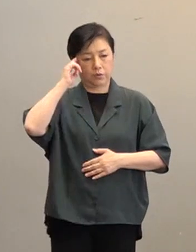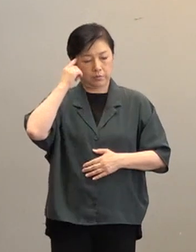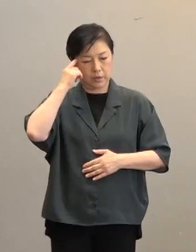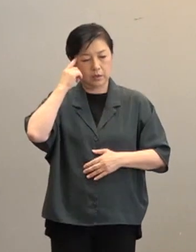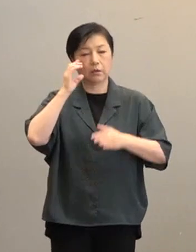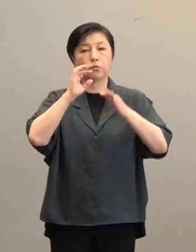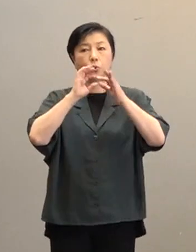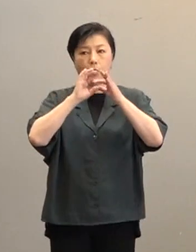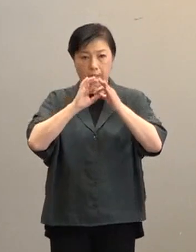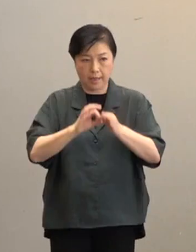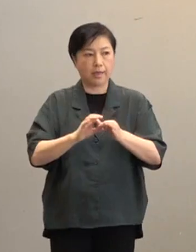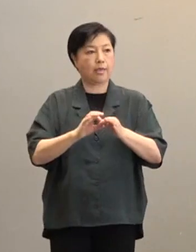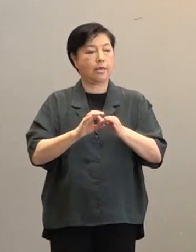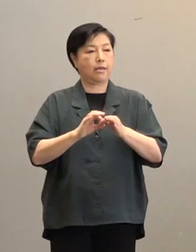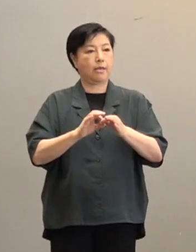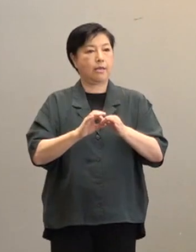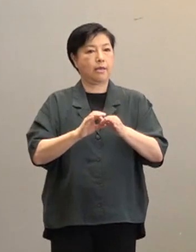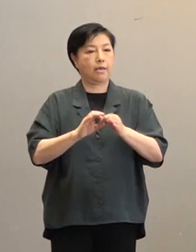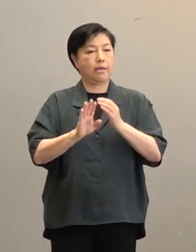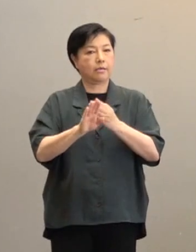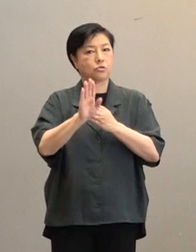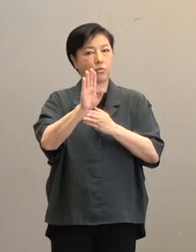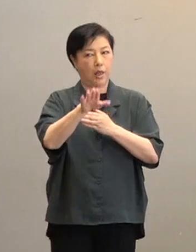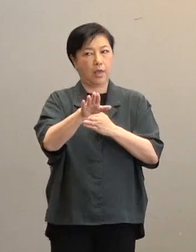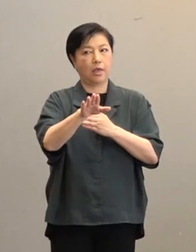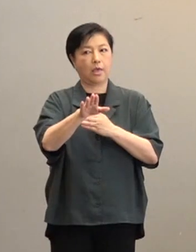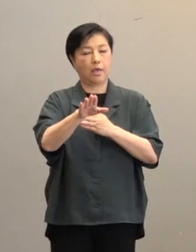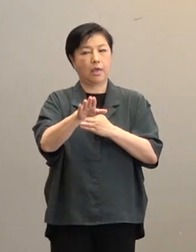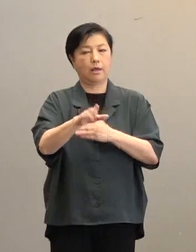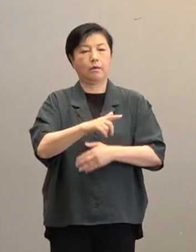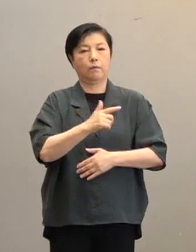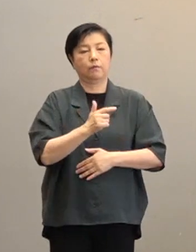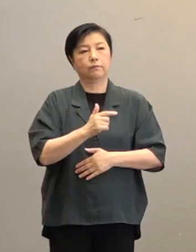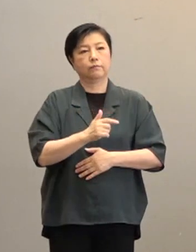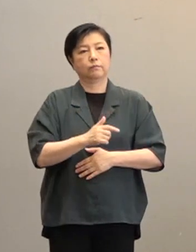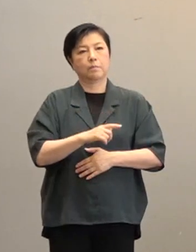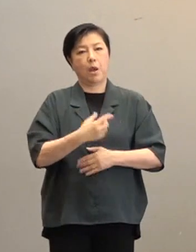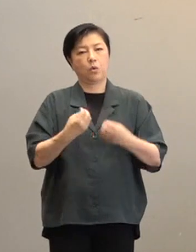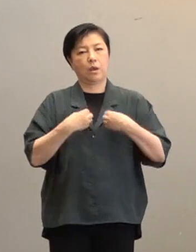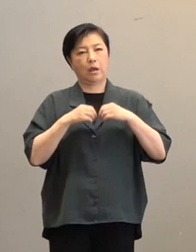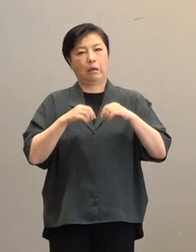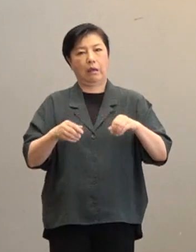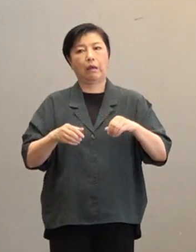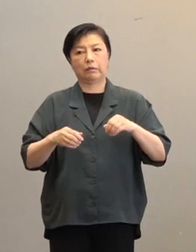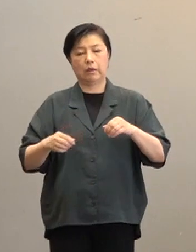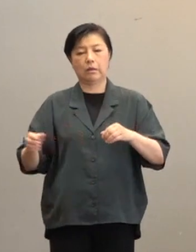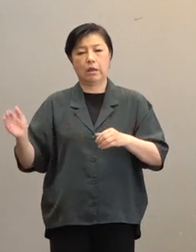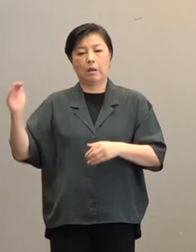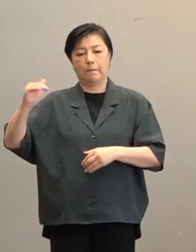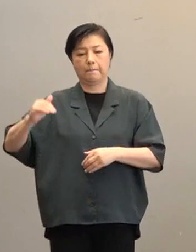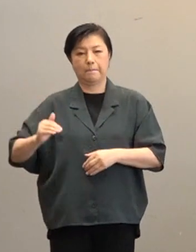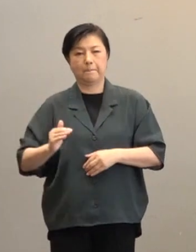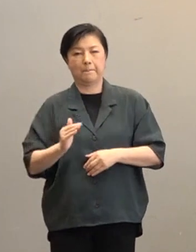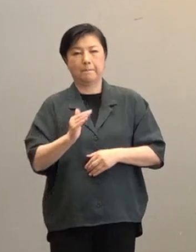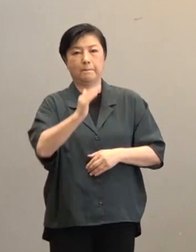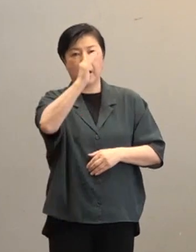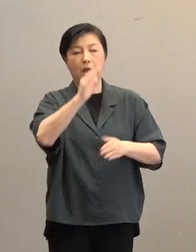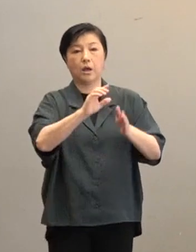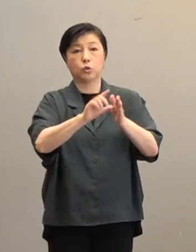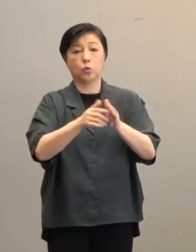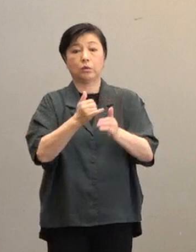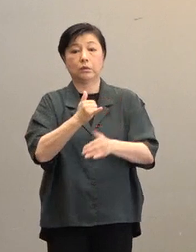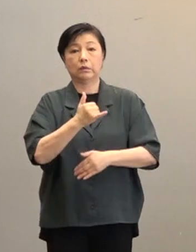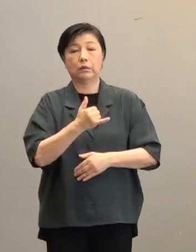、いずれ大きな感染の波が来たときにもですね、県民の皆様